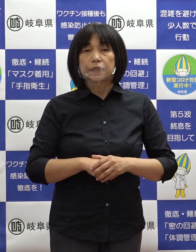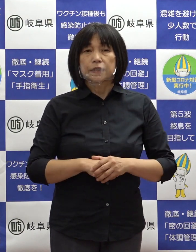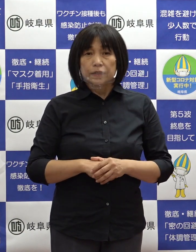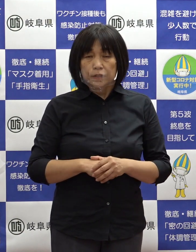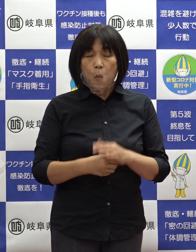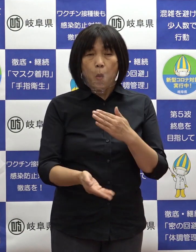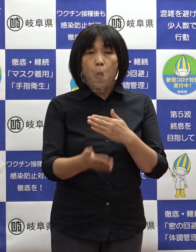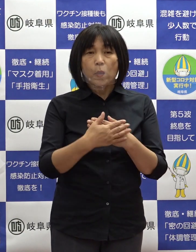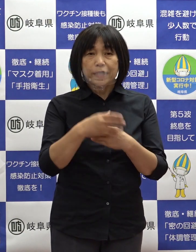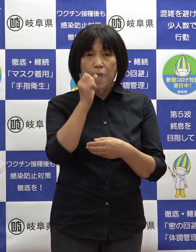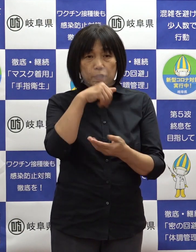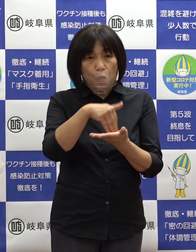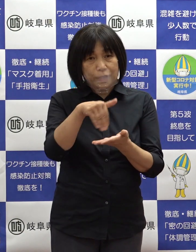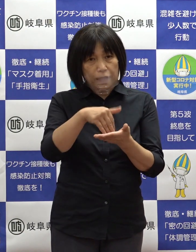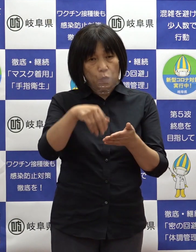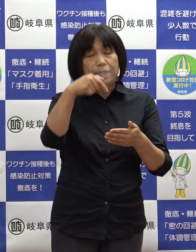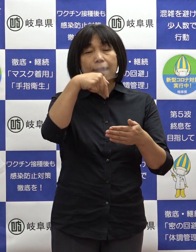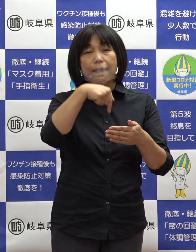補正予算の中でも